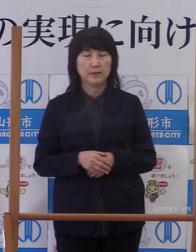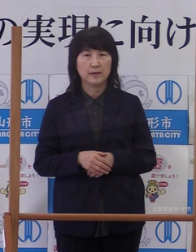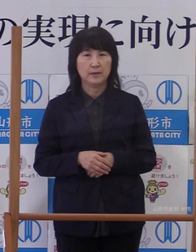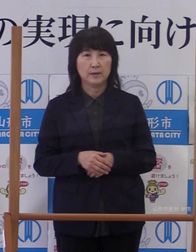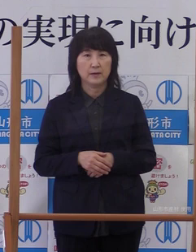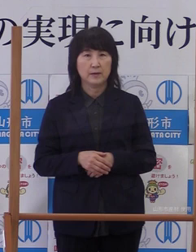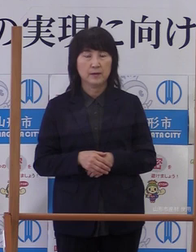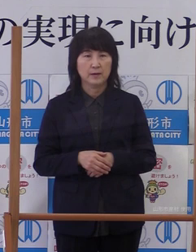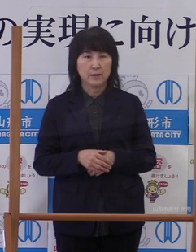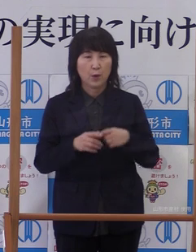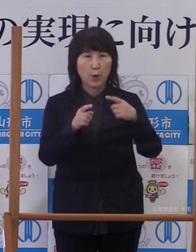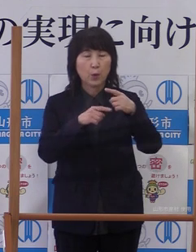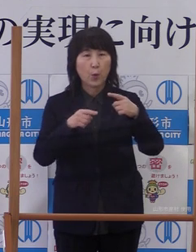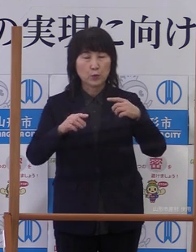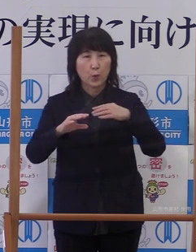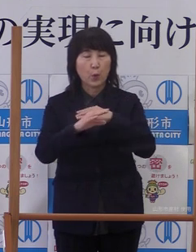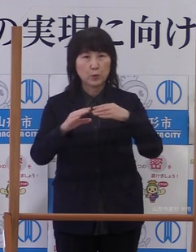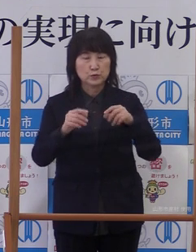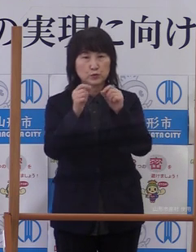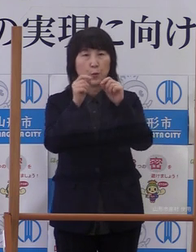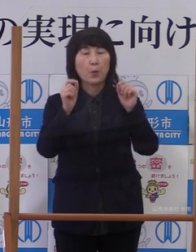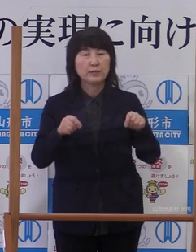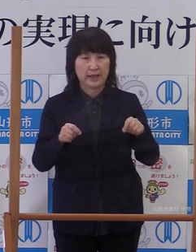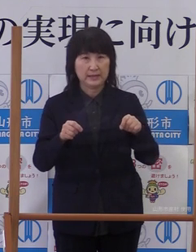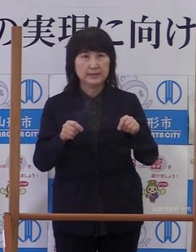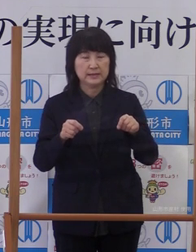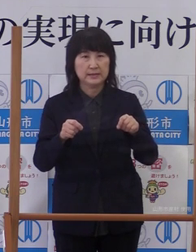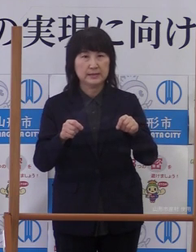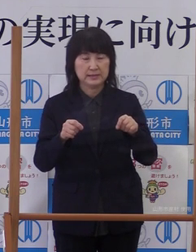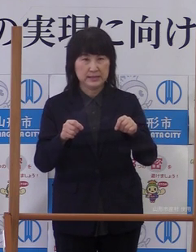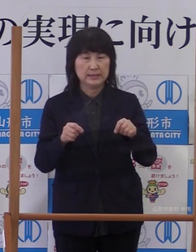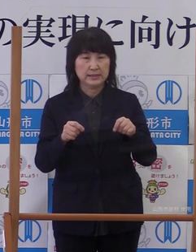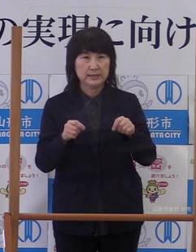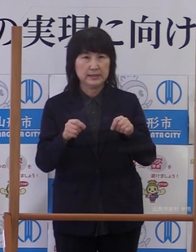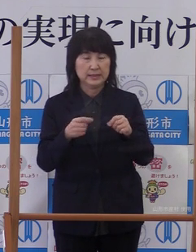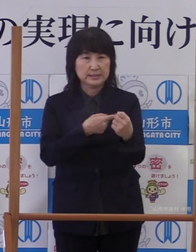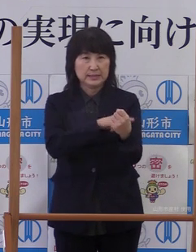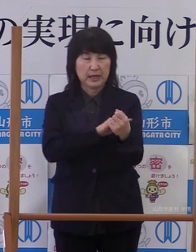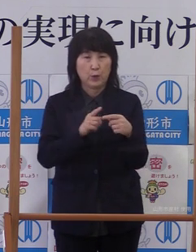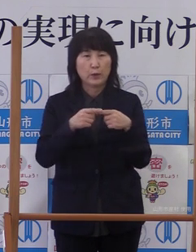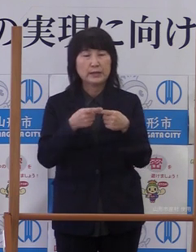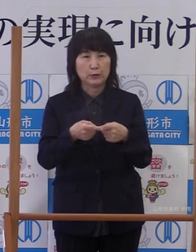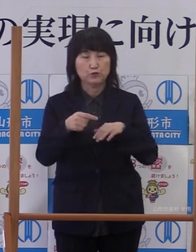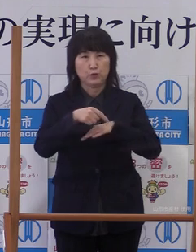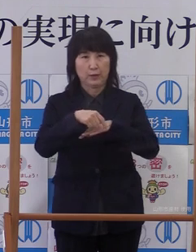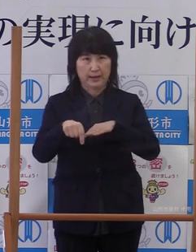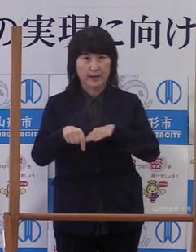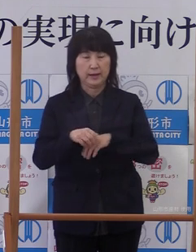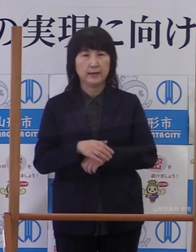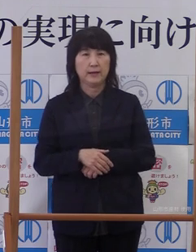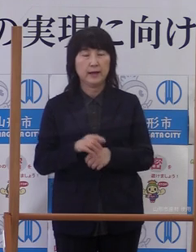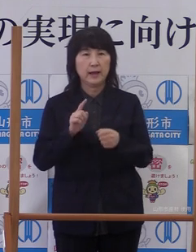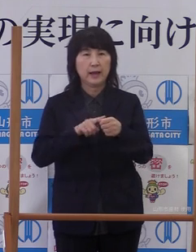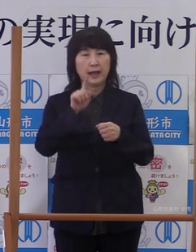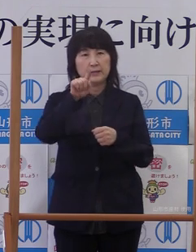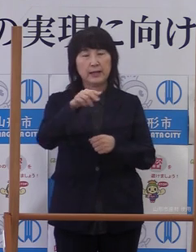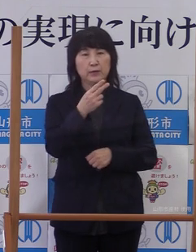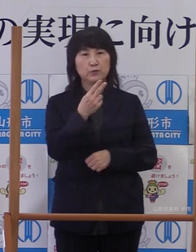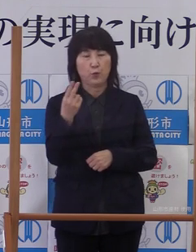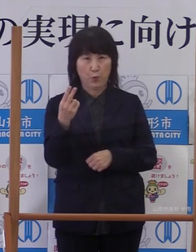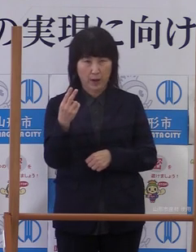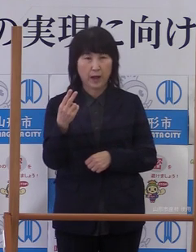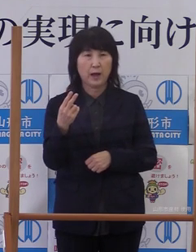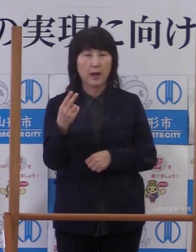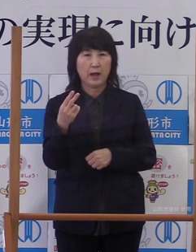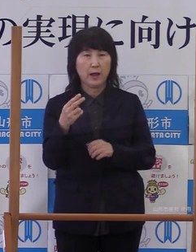の公共交通の問題にさらに力を入れてまいります。来年度はですね、